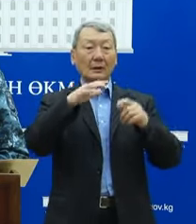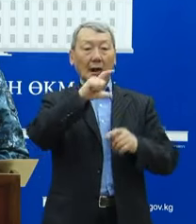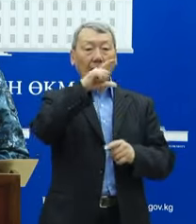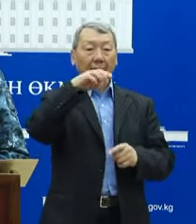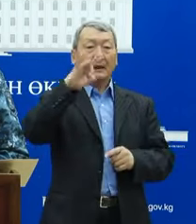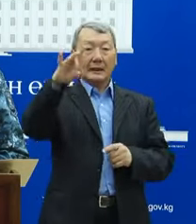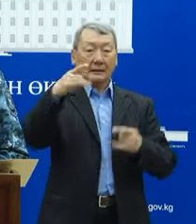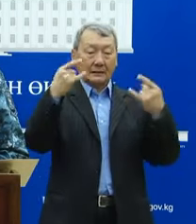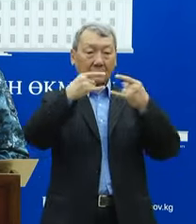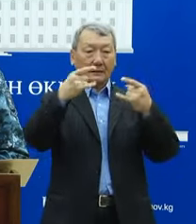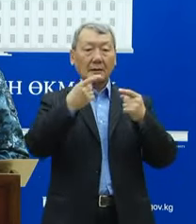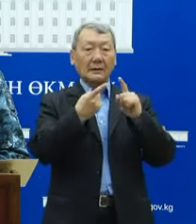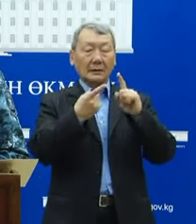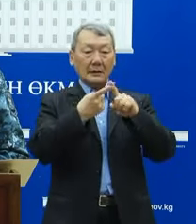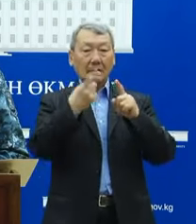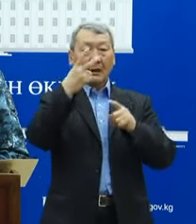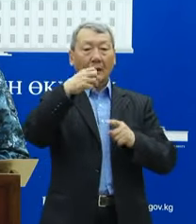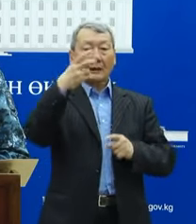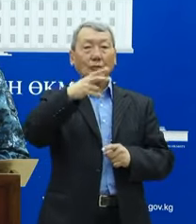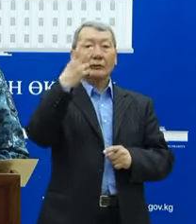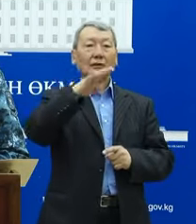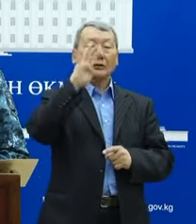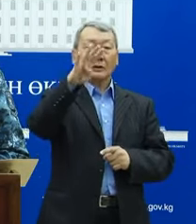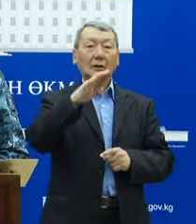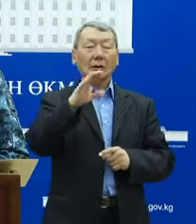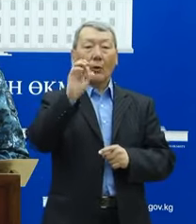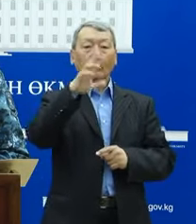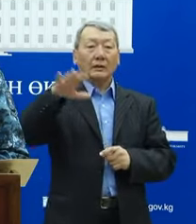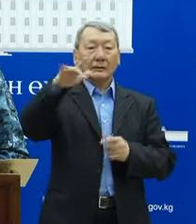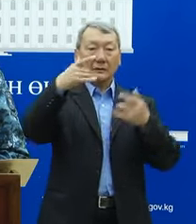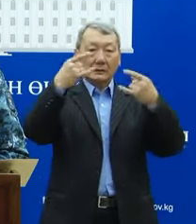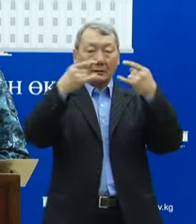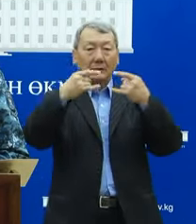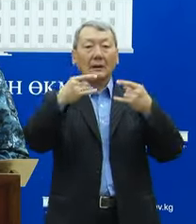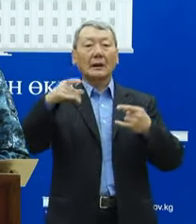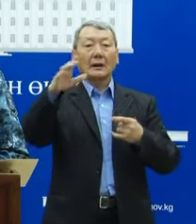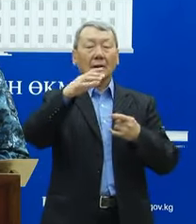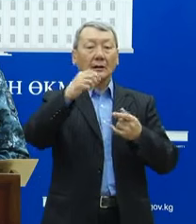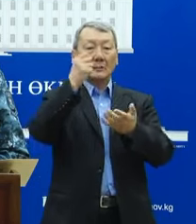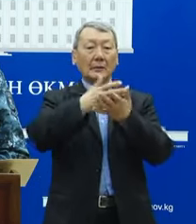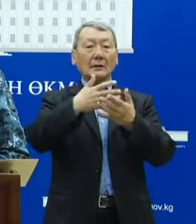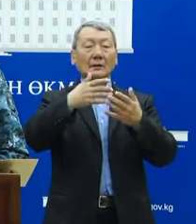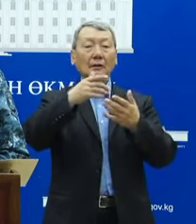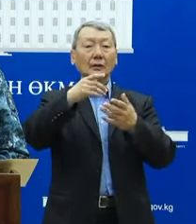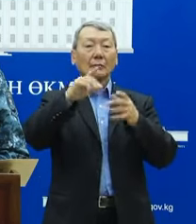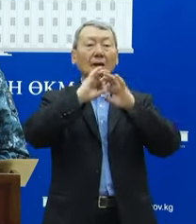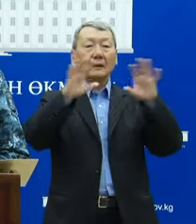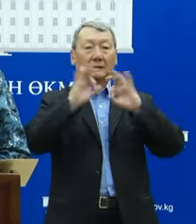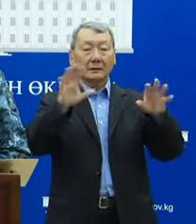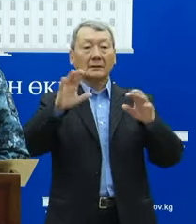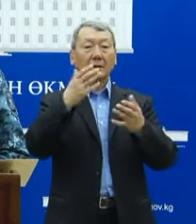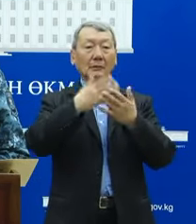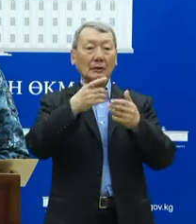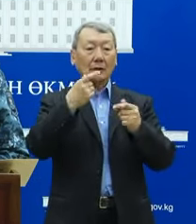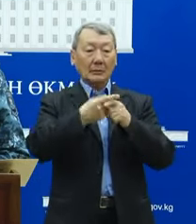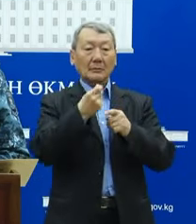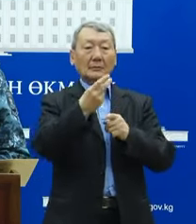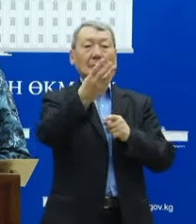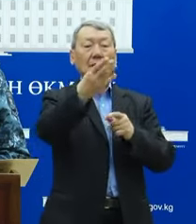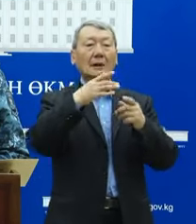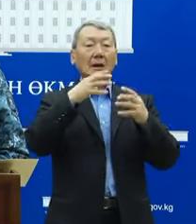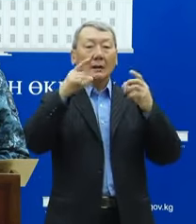ЛТР, КТРК, Алатоо 24, Пирамида, 5-чи канал, облустук телеканалдардан жана медиа борборлордон, Кабар улуттук маалымат агенттигинен, ЛФМ,